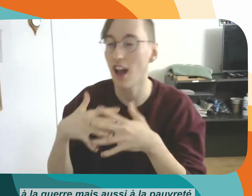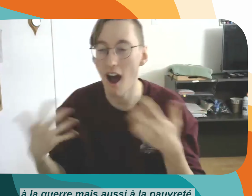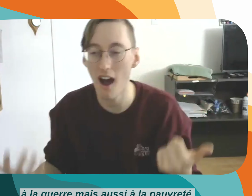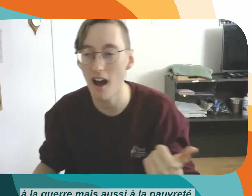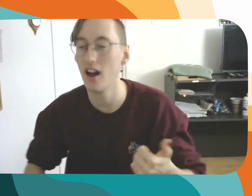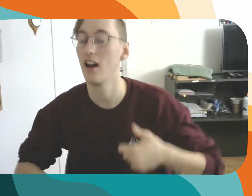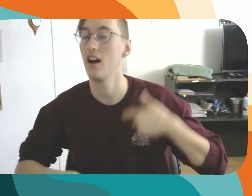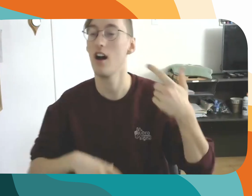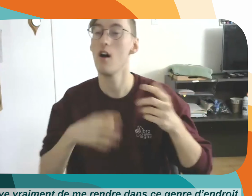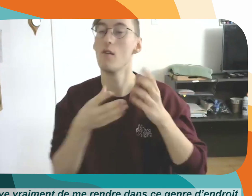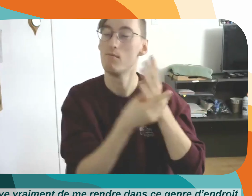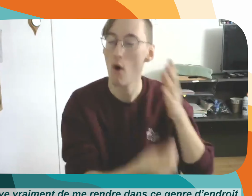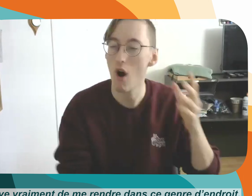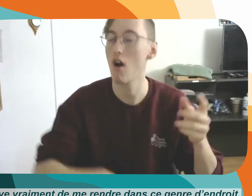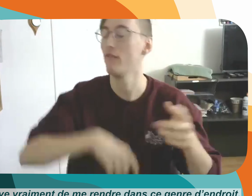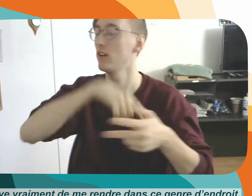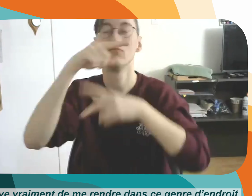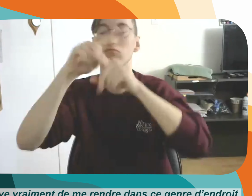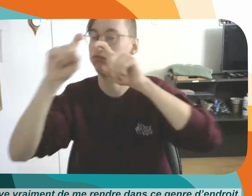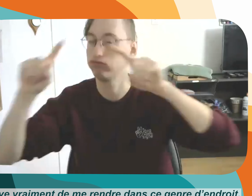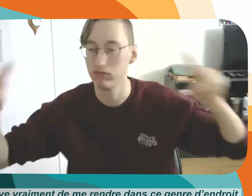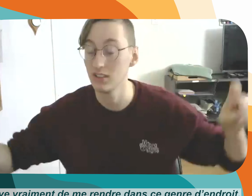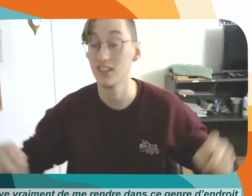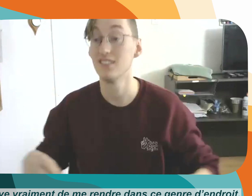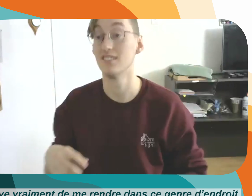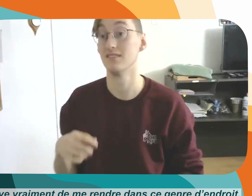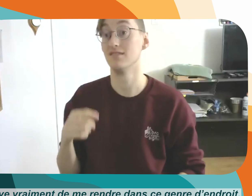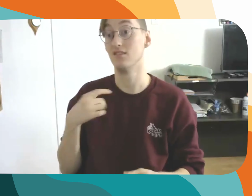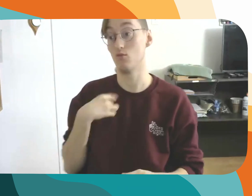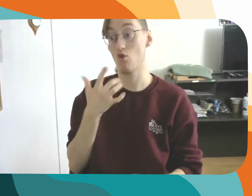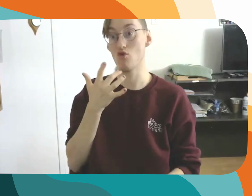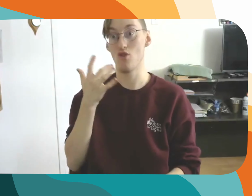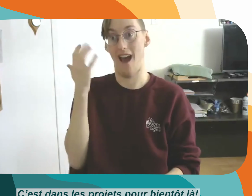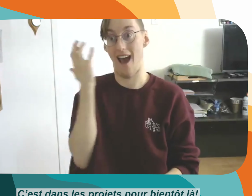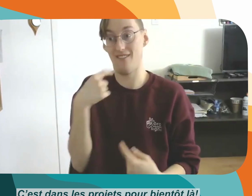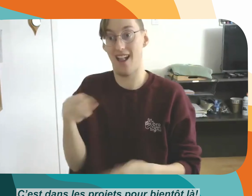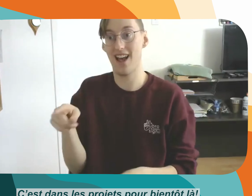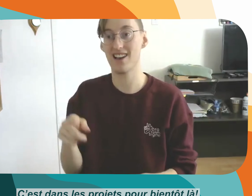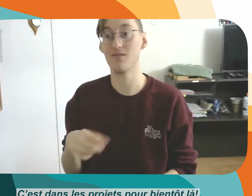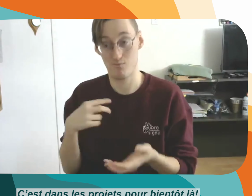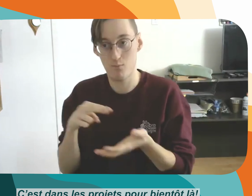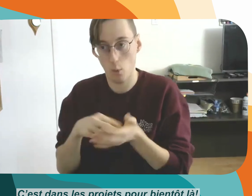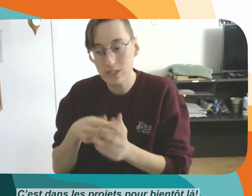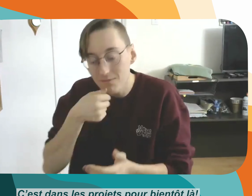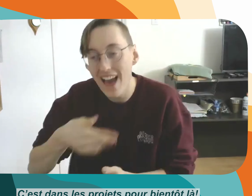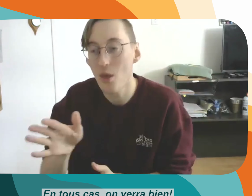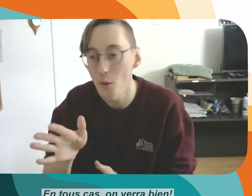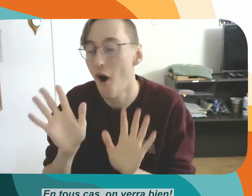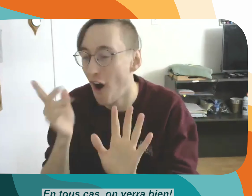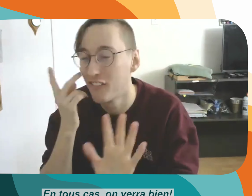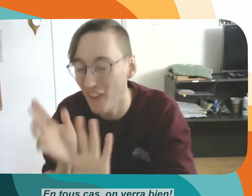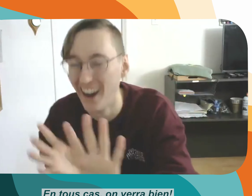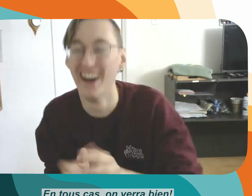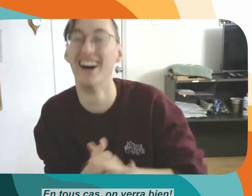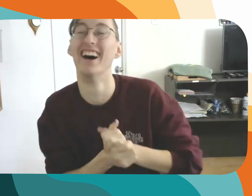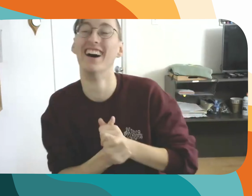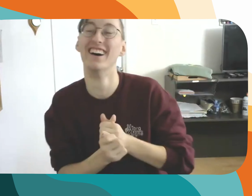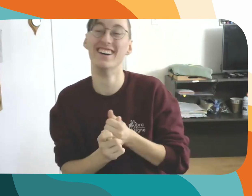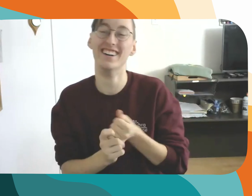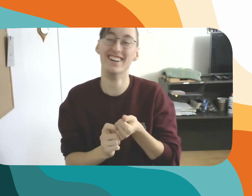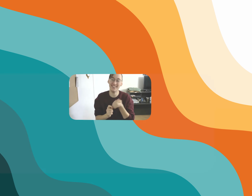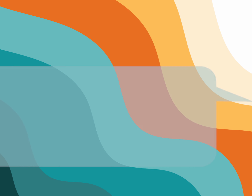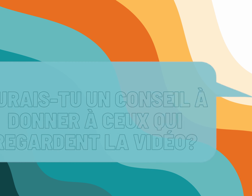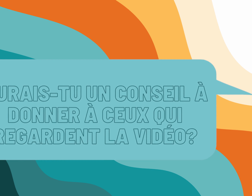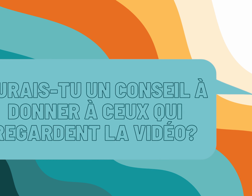aussi à la pauvreté. Je rêve vraiment de me rendre dans ce genre d'endroit. C'est dans les projets pour bientôt, là. En tout cas, on verra bien.